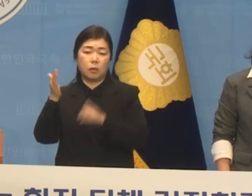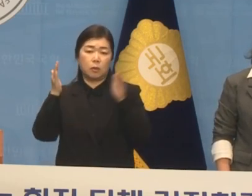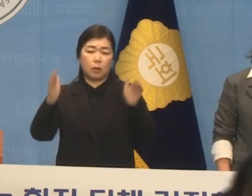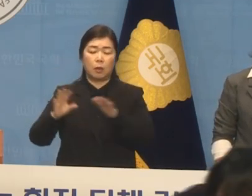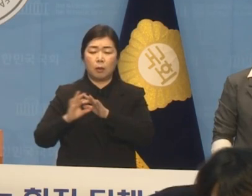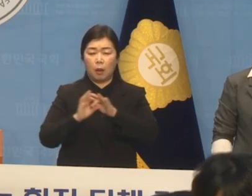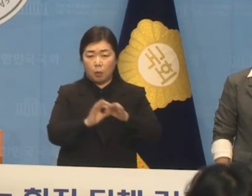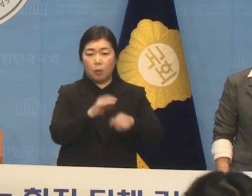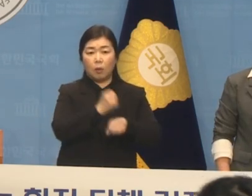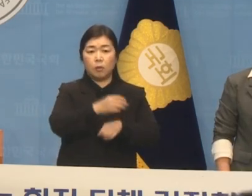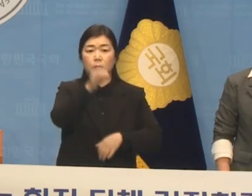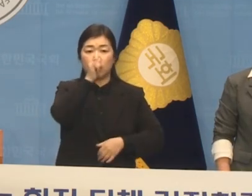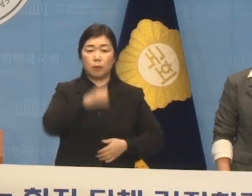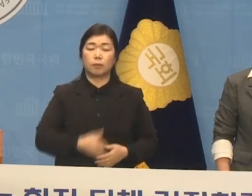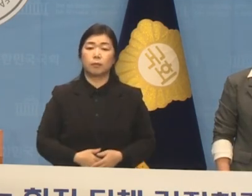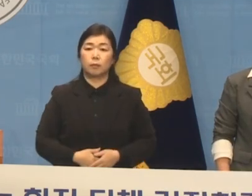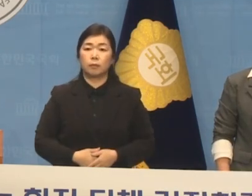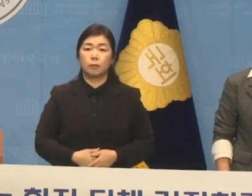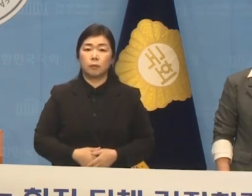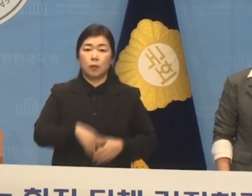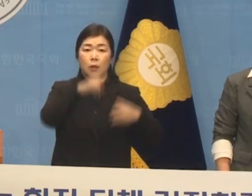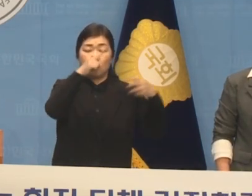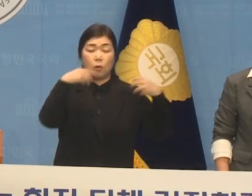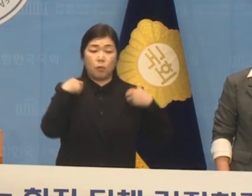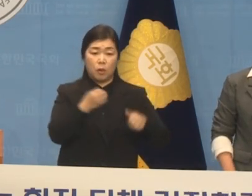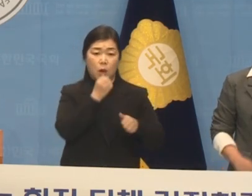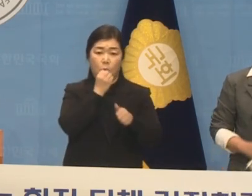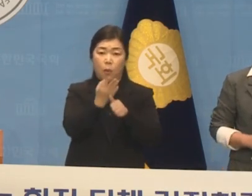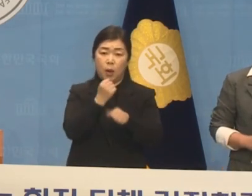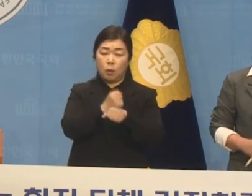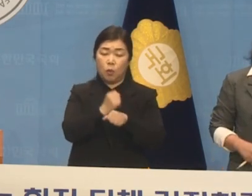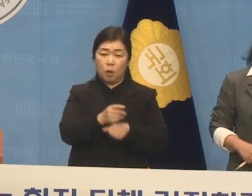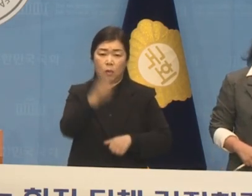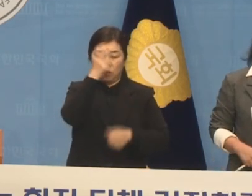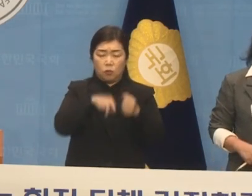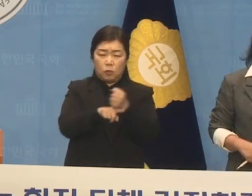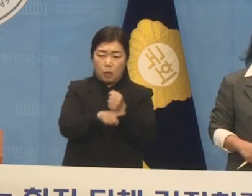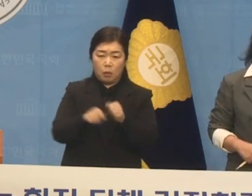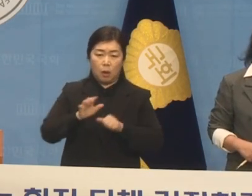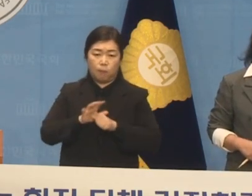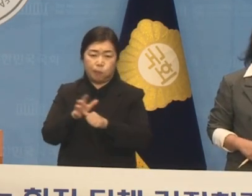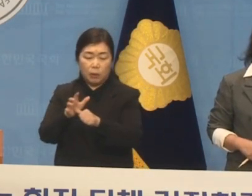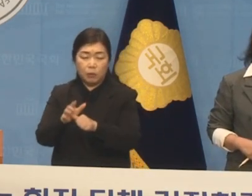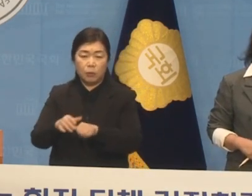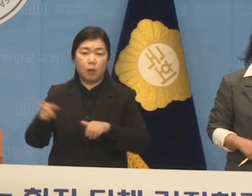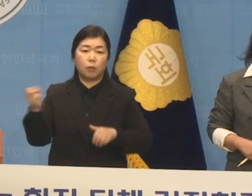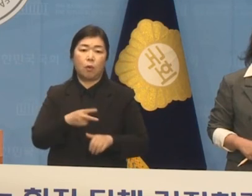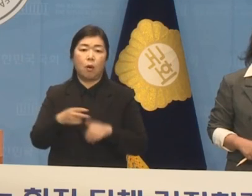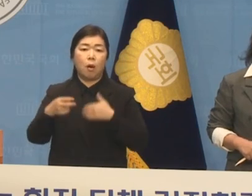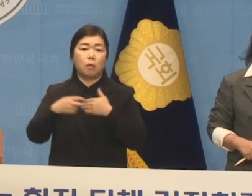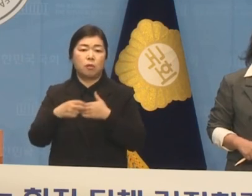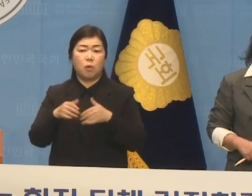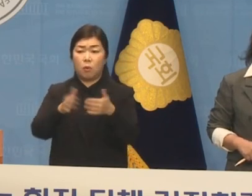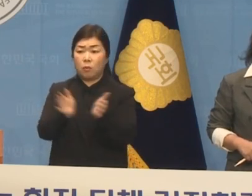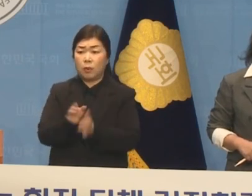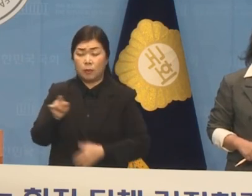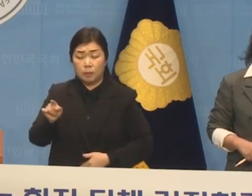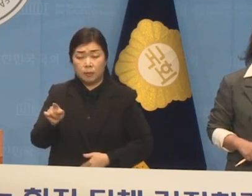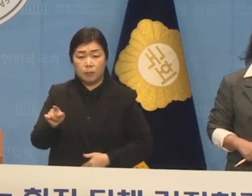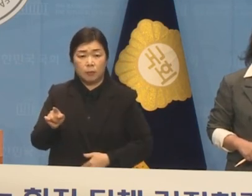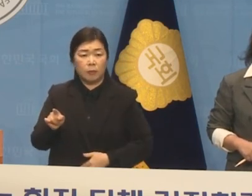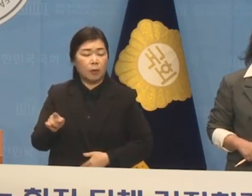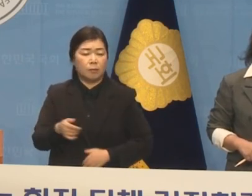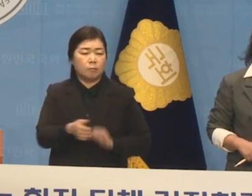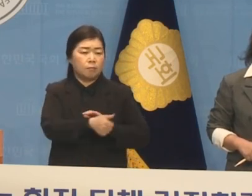있습니다. 정부는 고발하고 수사하면서 압박하고 있고 의료계도 한치의 양보할 바가